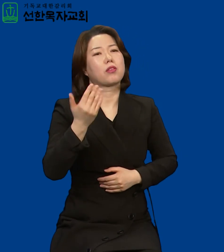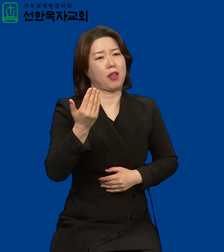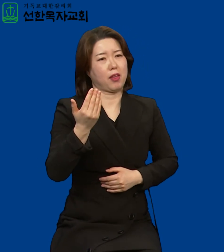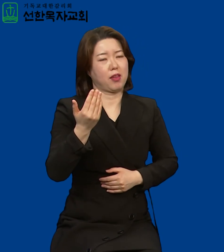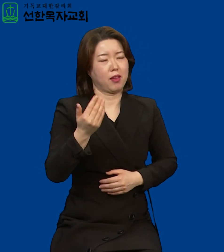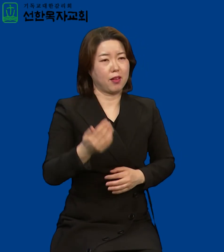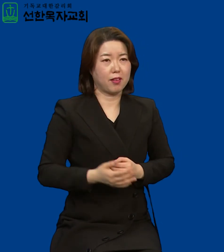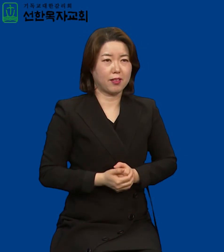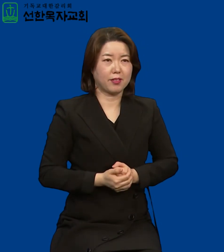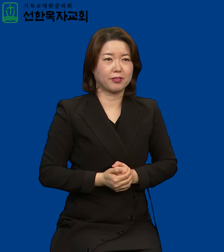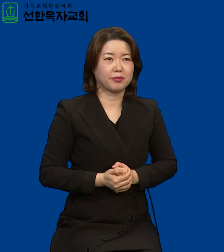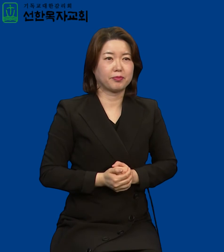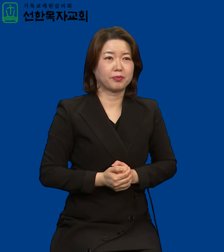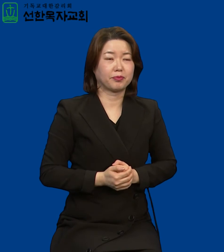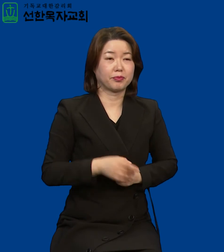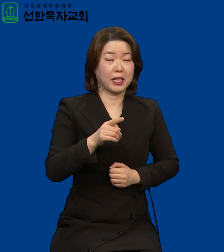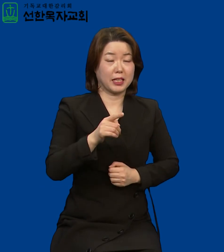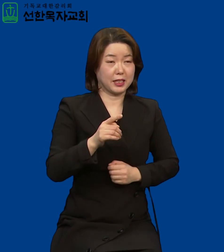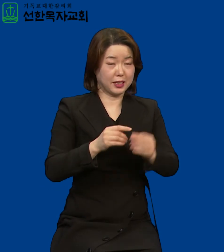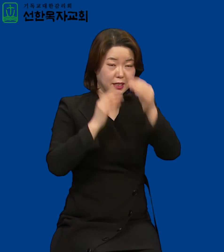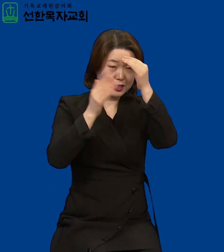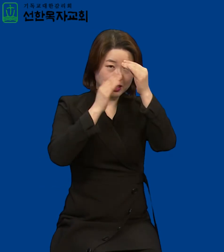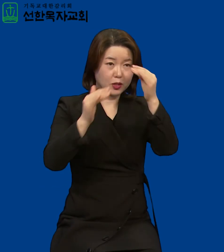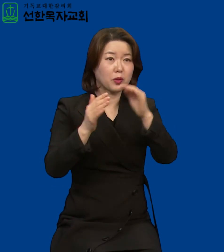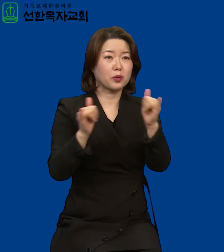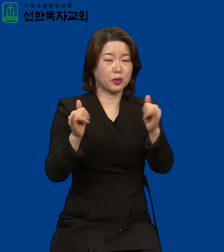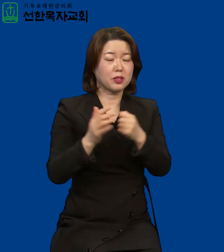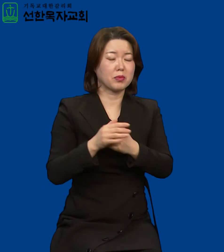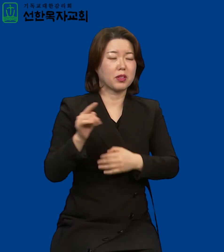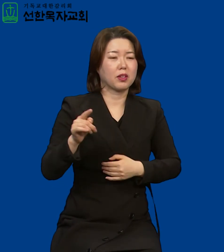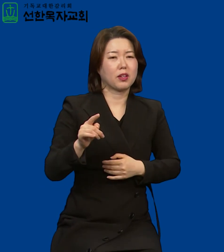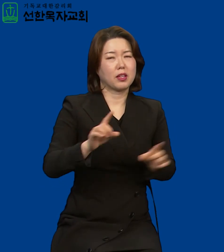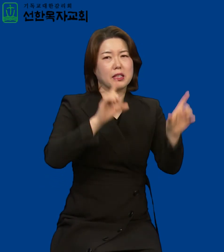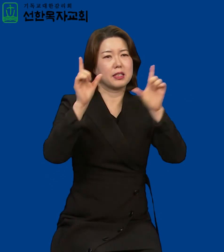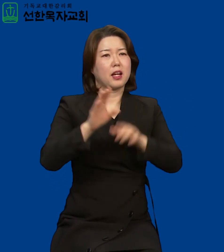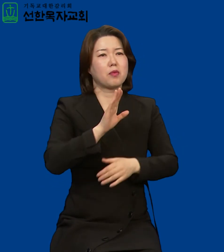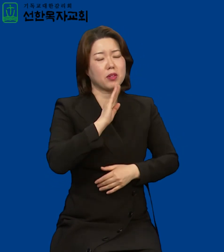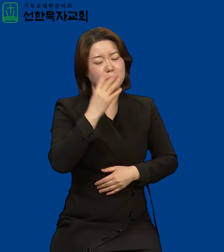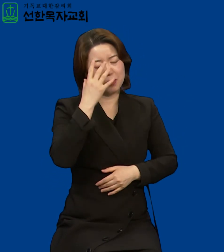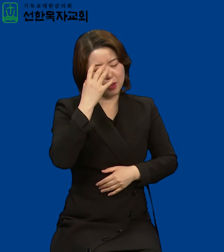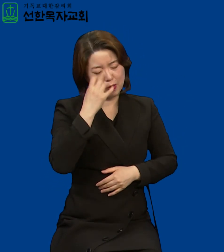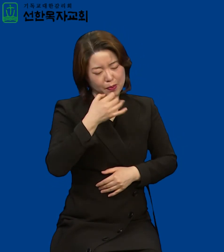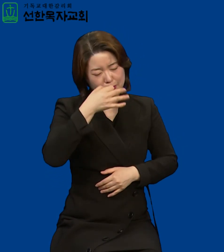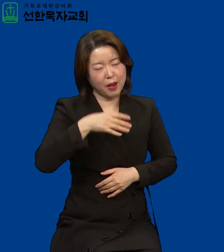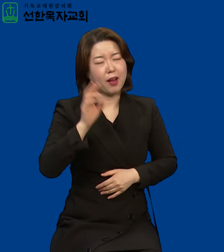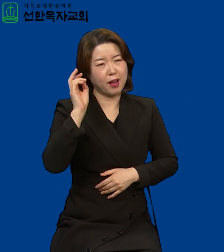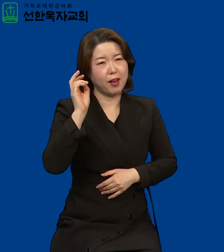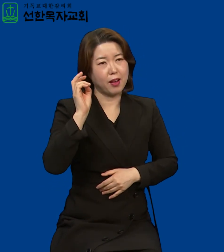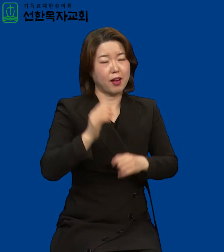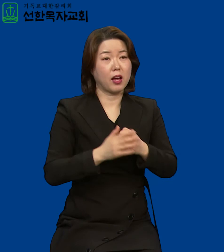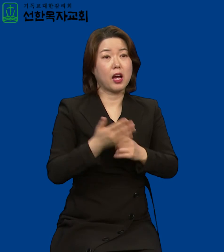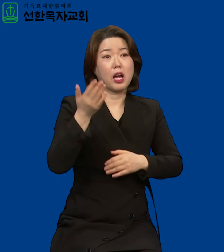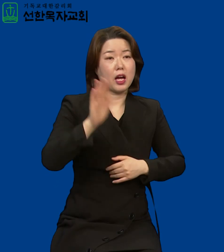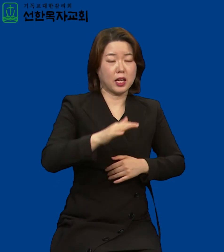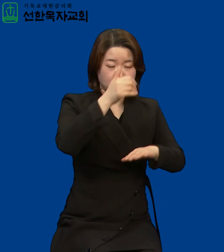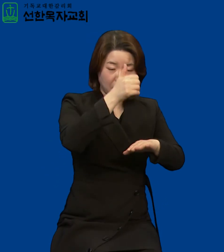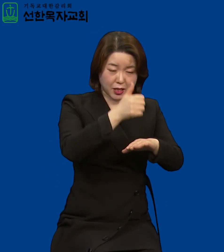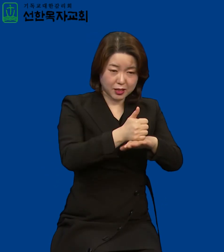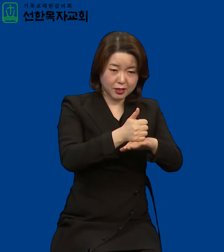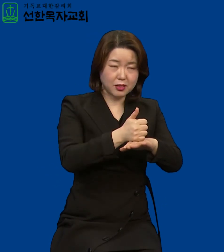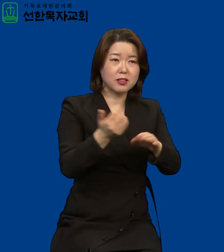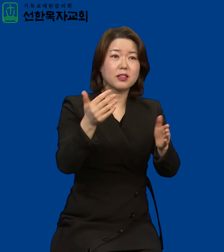합니다. 그 성도님은 삶이 참 말할 수 없이 비참했어요. 그러나 끝까지 삶을